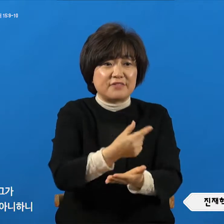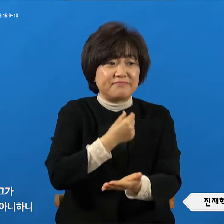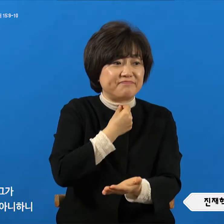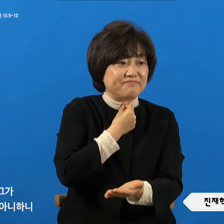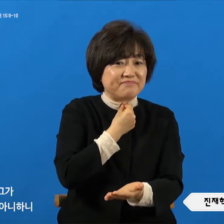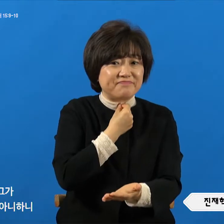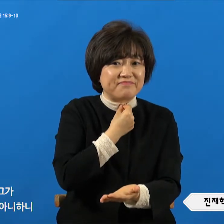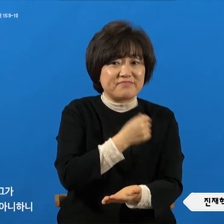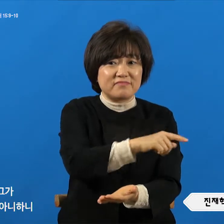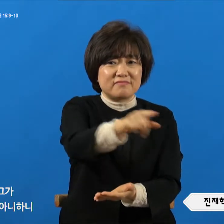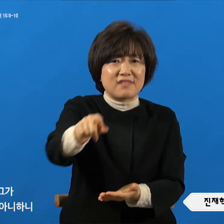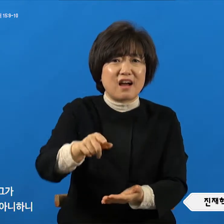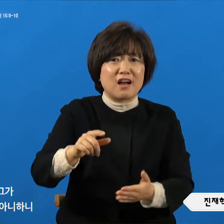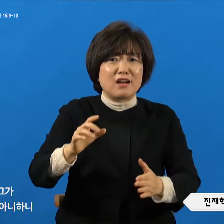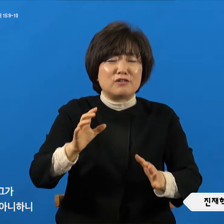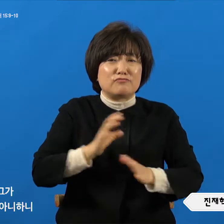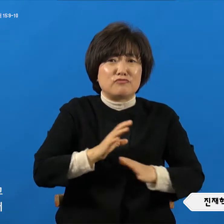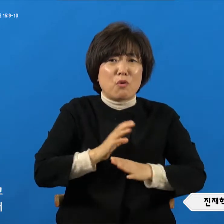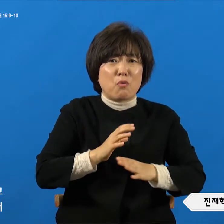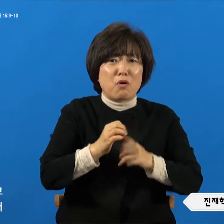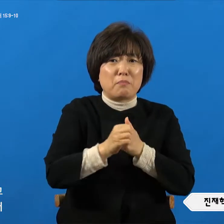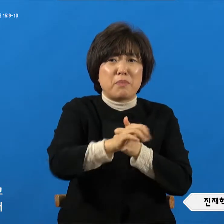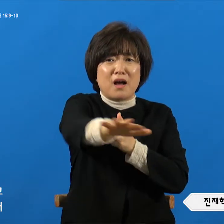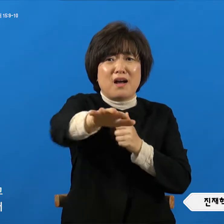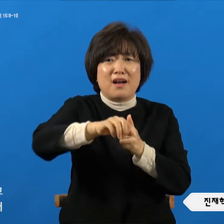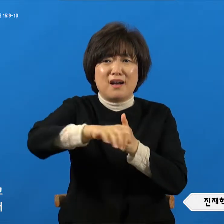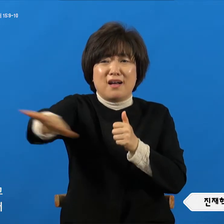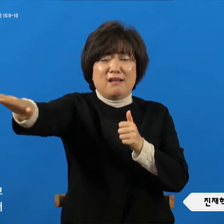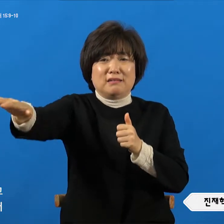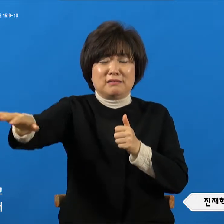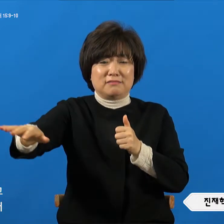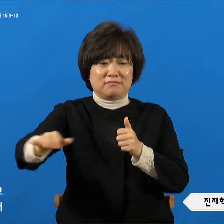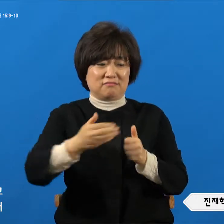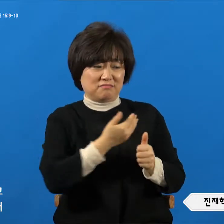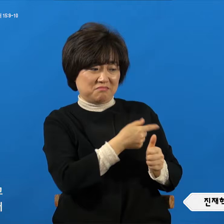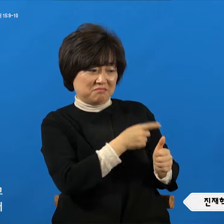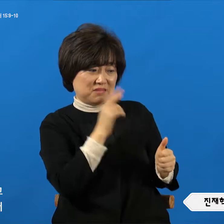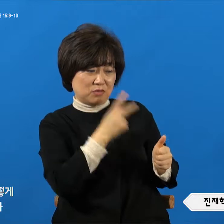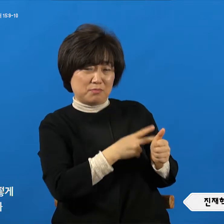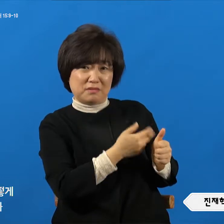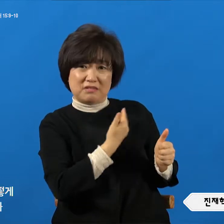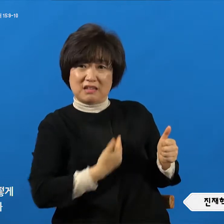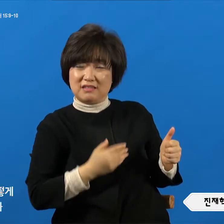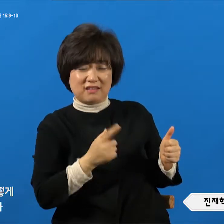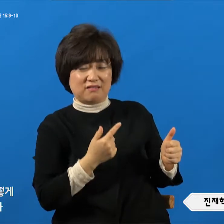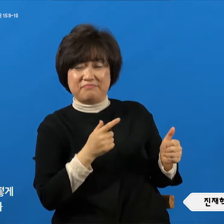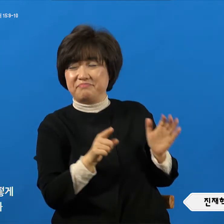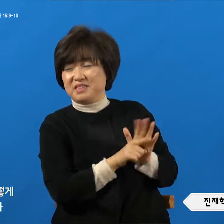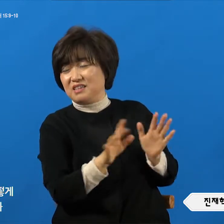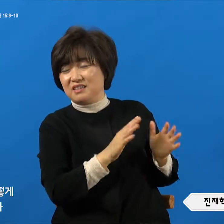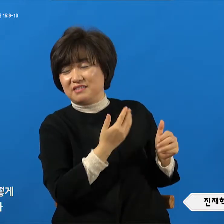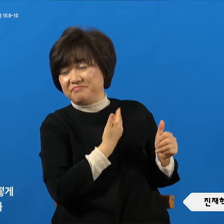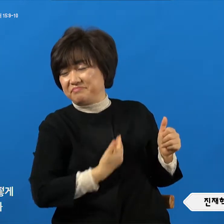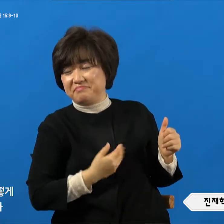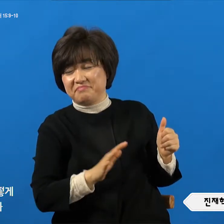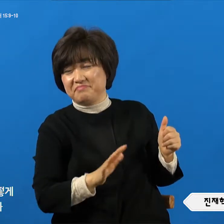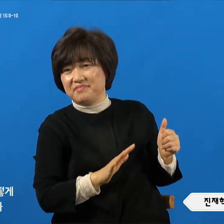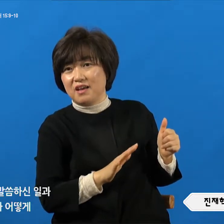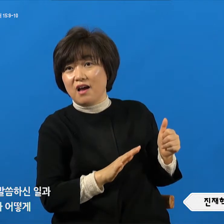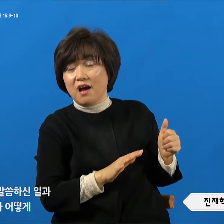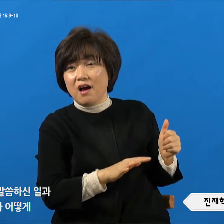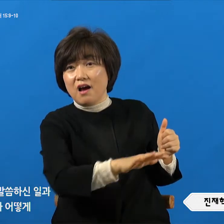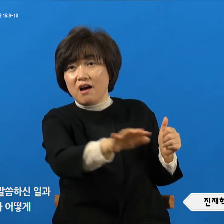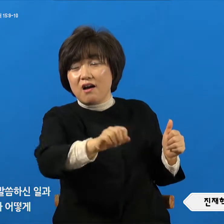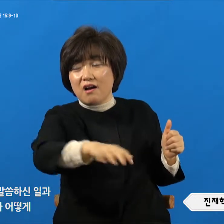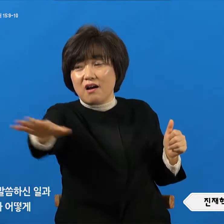그가 제자됨을 믿지 아니하니 바나바가 데리고 사도들에게 가서 그가 길에서 어떻게 주를